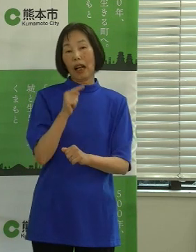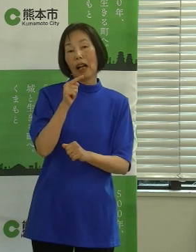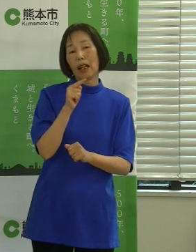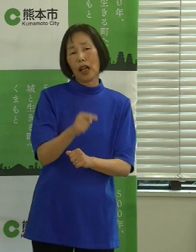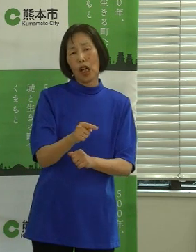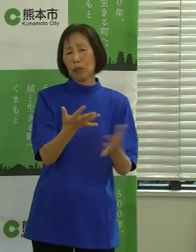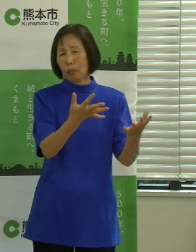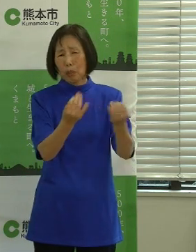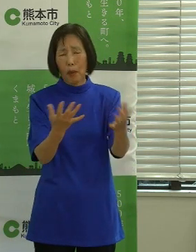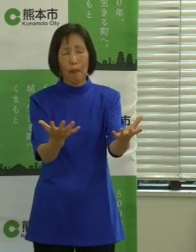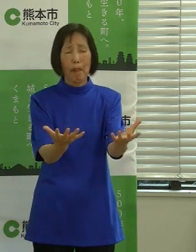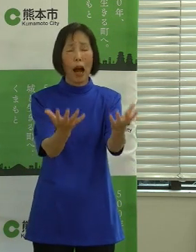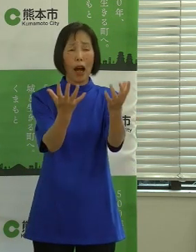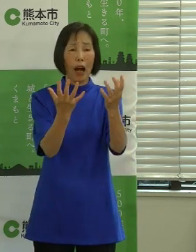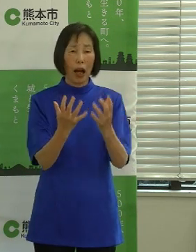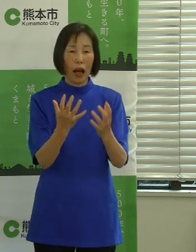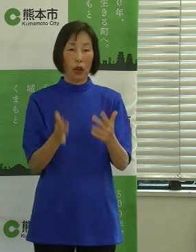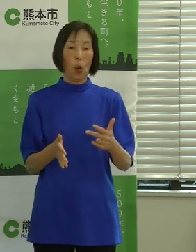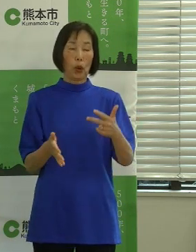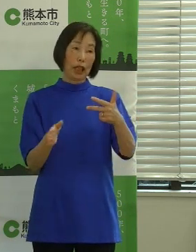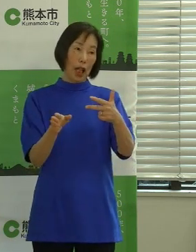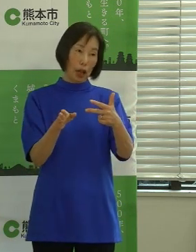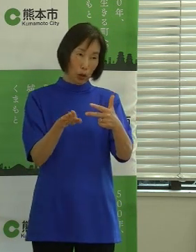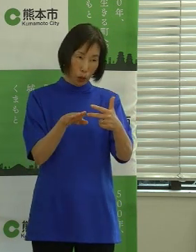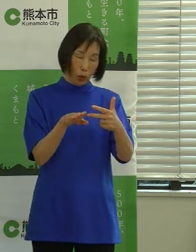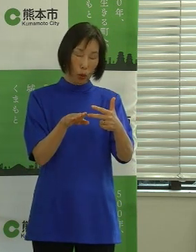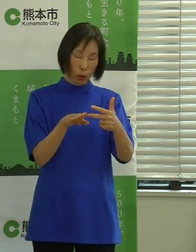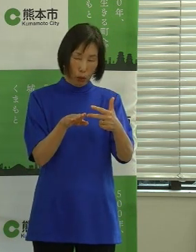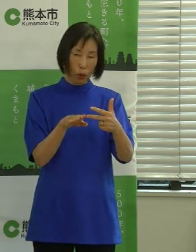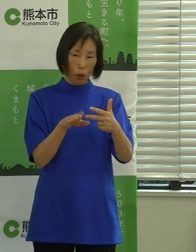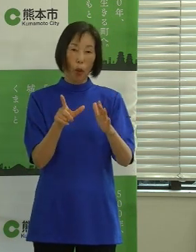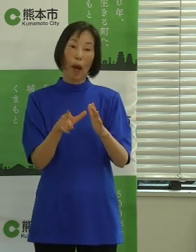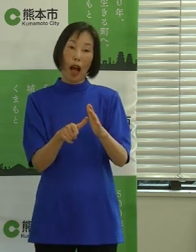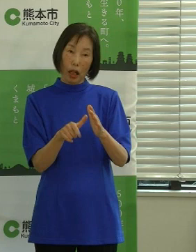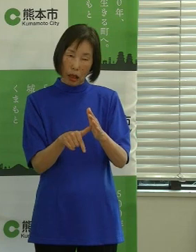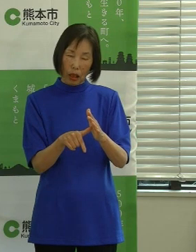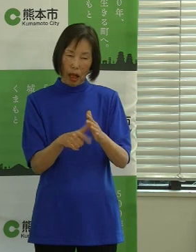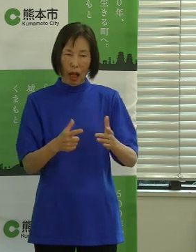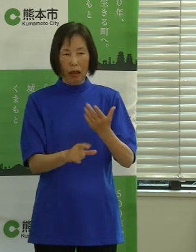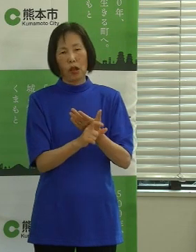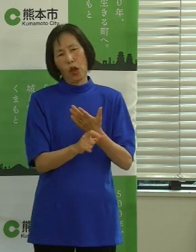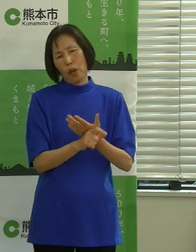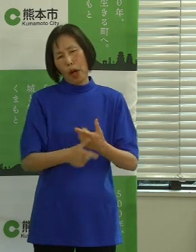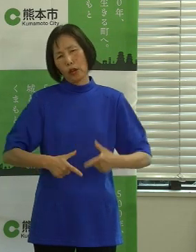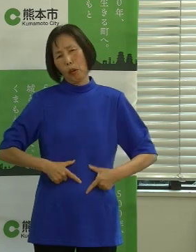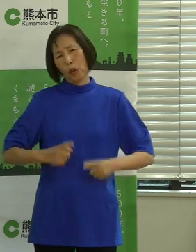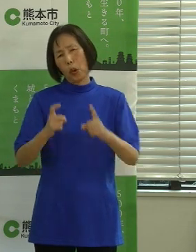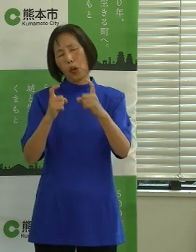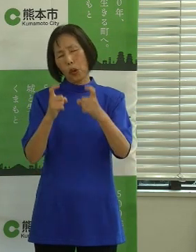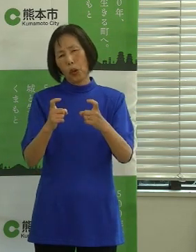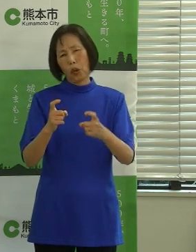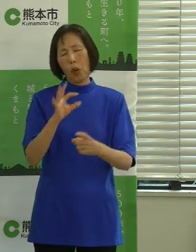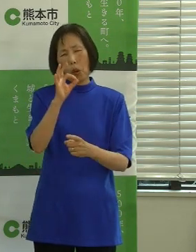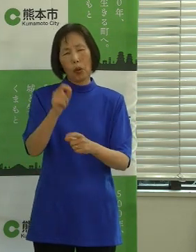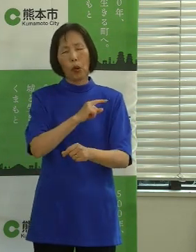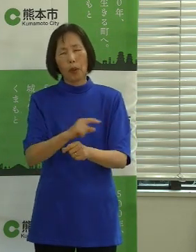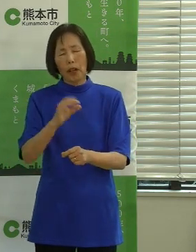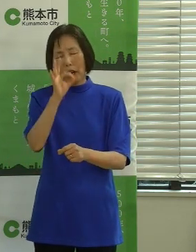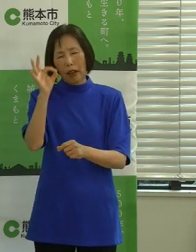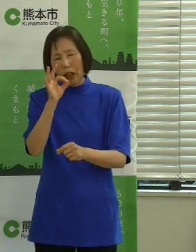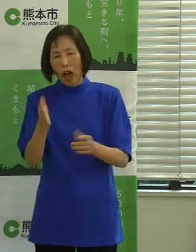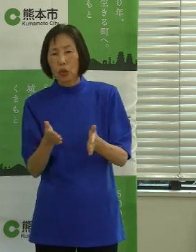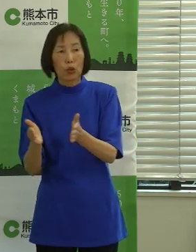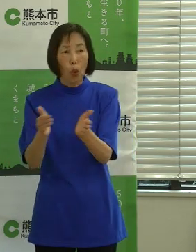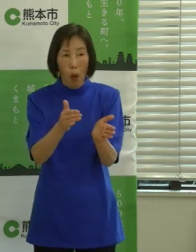くの皆さんがいらっしゃるような施設はこの場合は熊本城の特別見学通路なんですが、例え